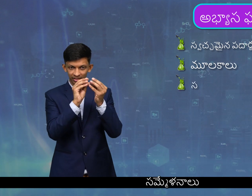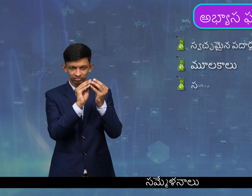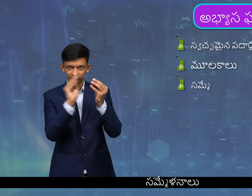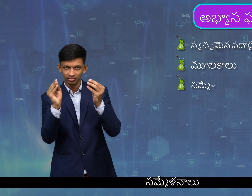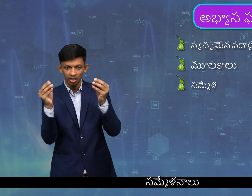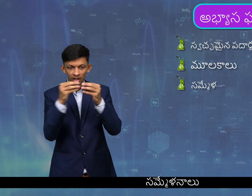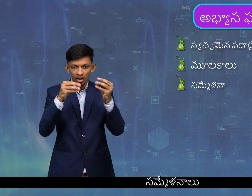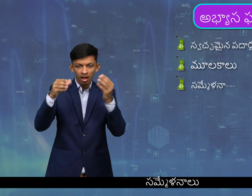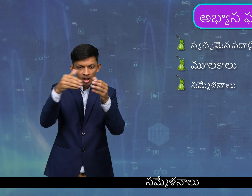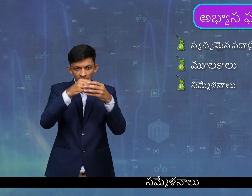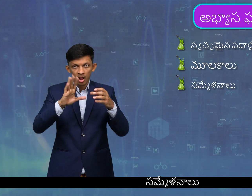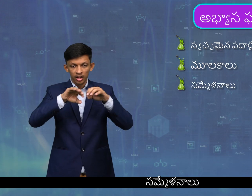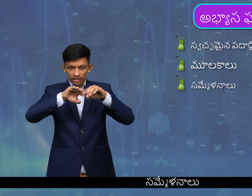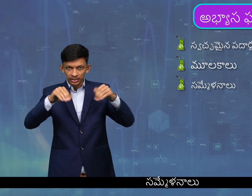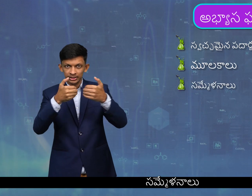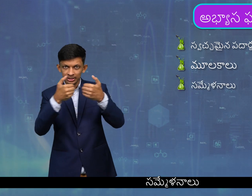సమ్మేళనాలు,